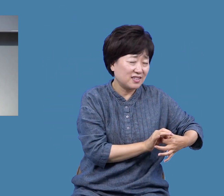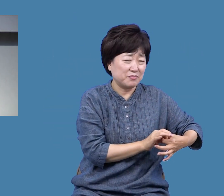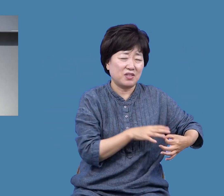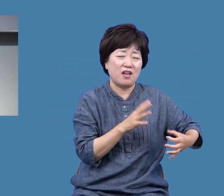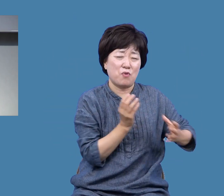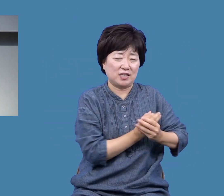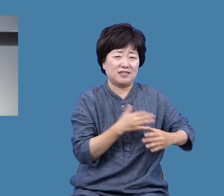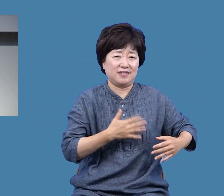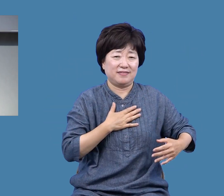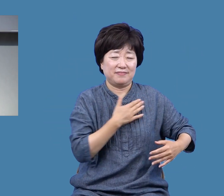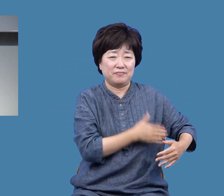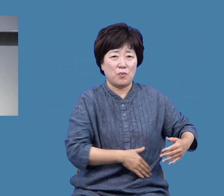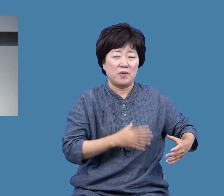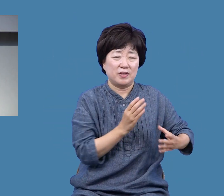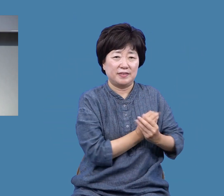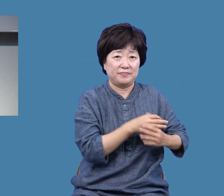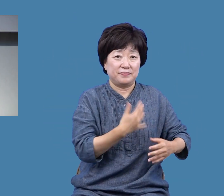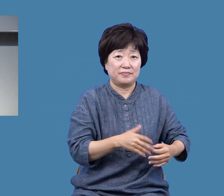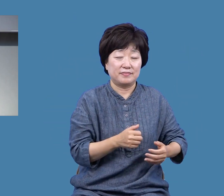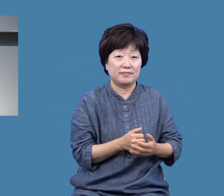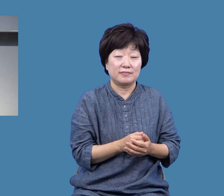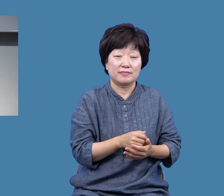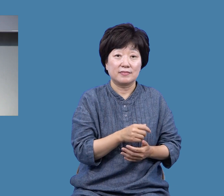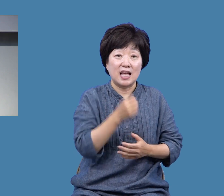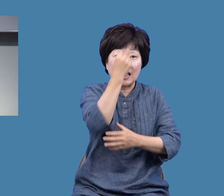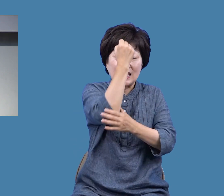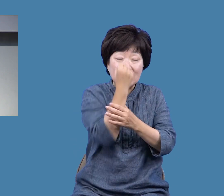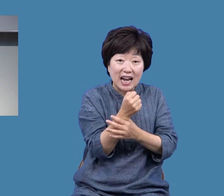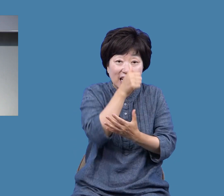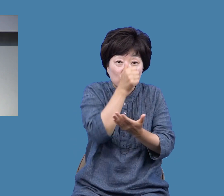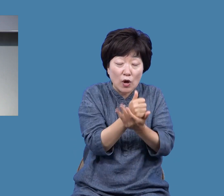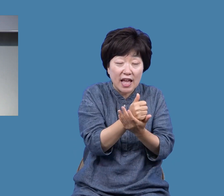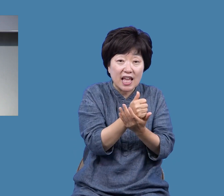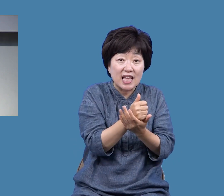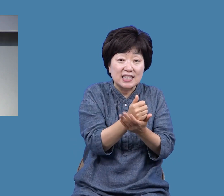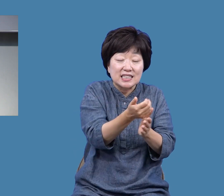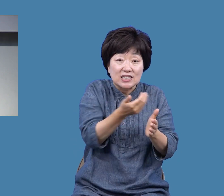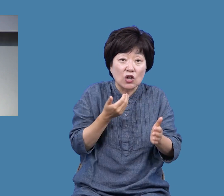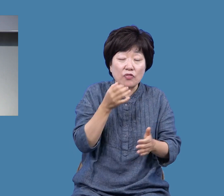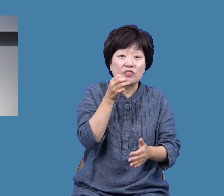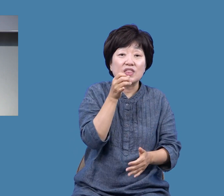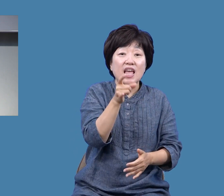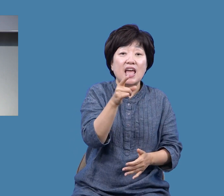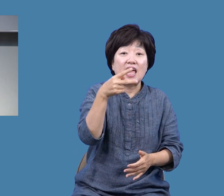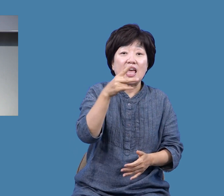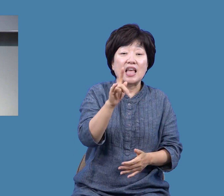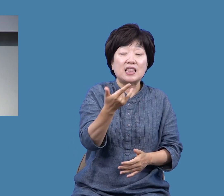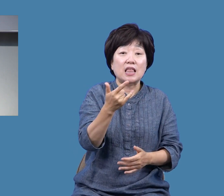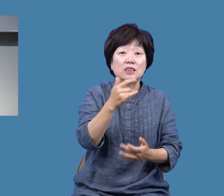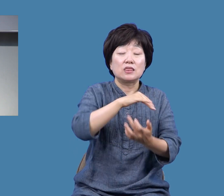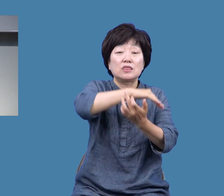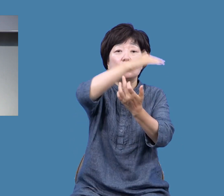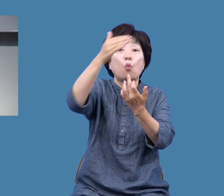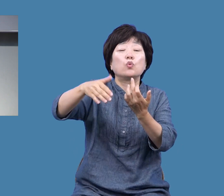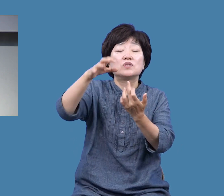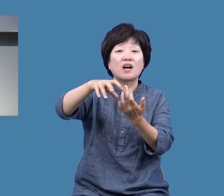타락하기 전에 에덴 동산은 어땠을 것 같으세요? 아담과 에덴 동산에 살았는데 분명한 거 하나는, 에덴 동산은 지금